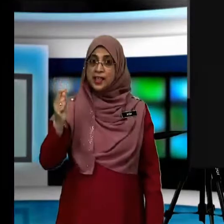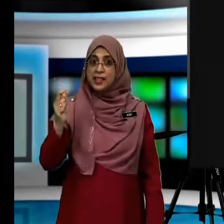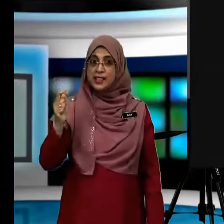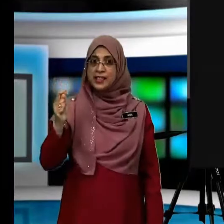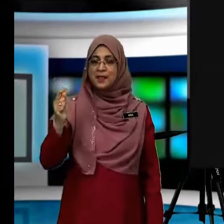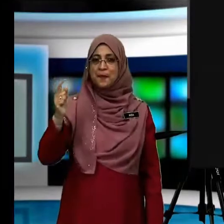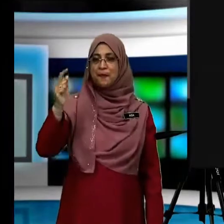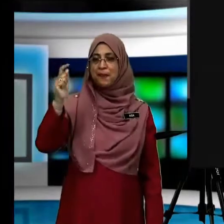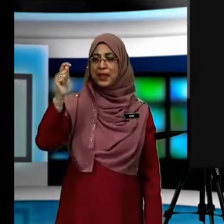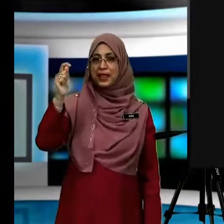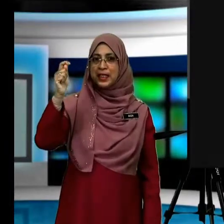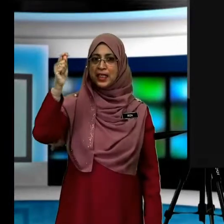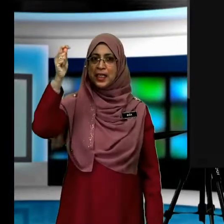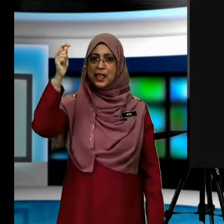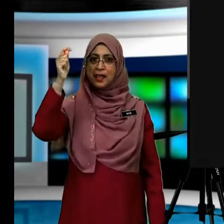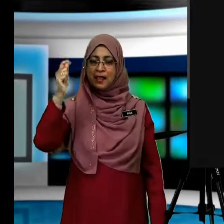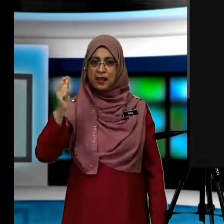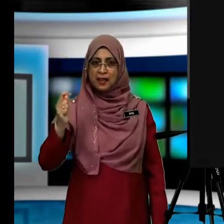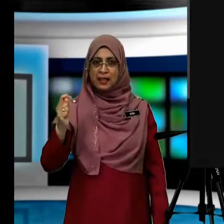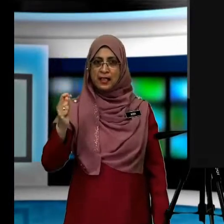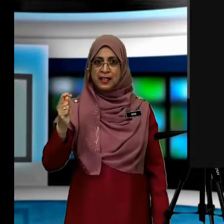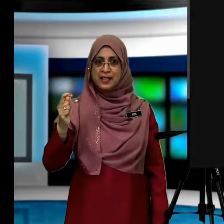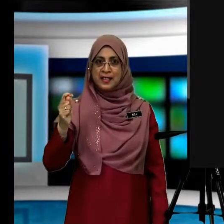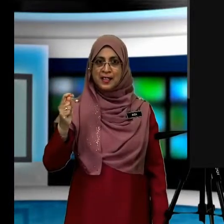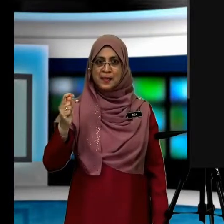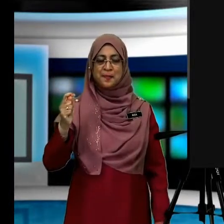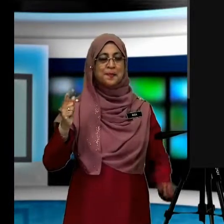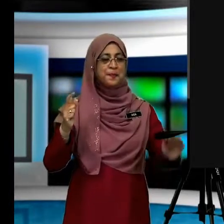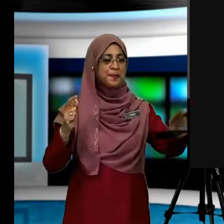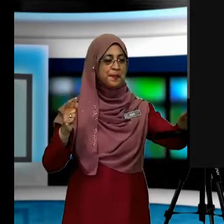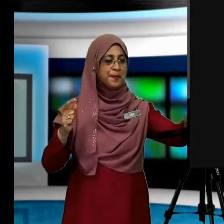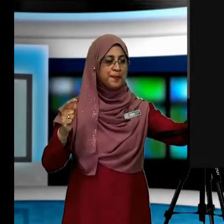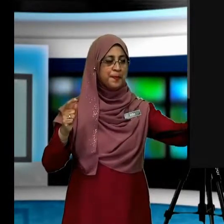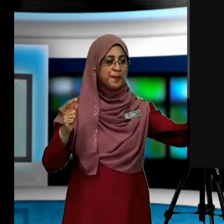Hai tandas by Kandas